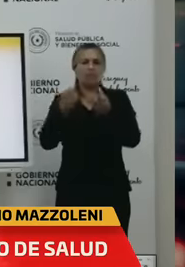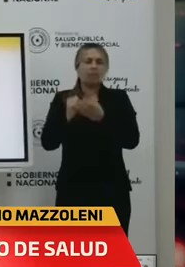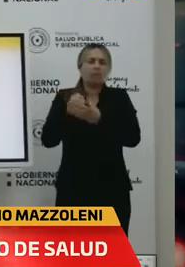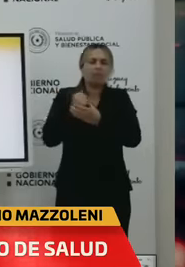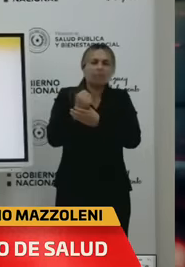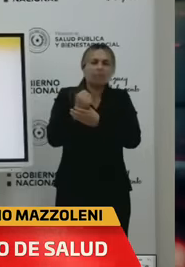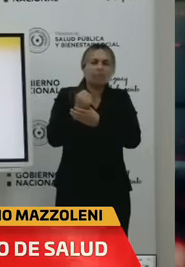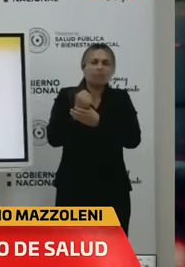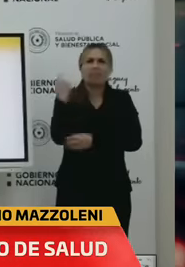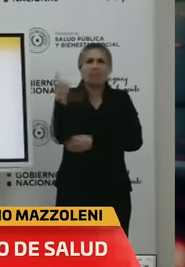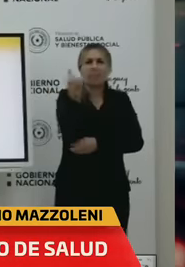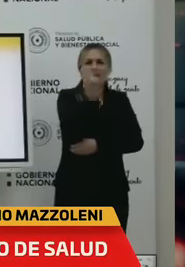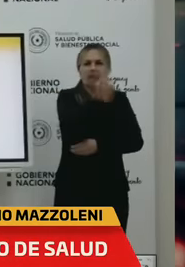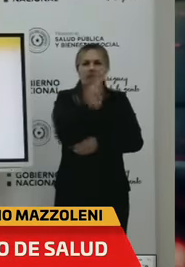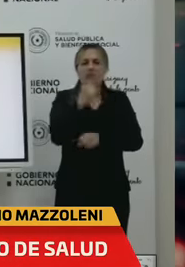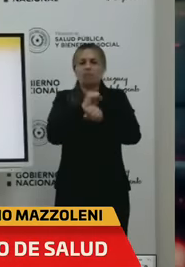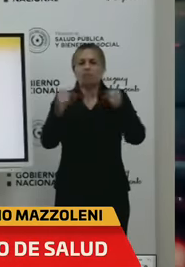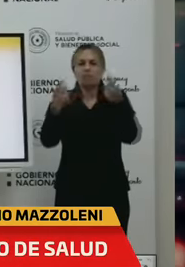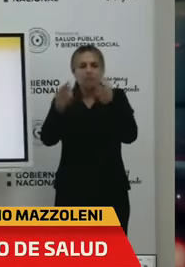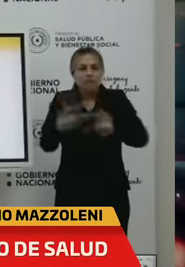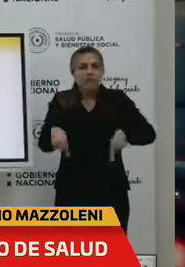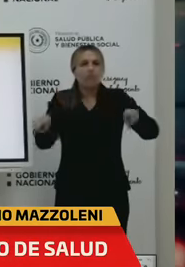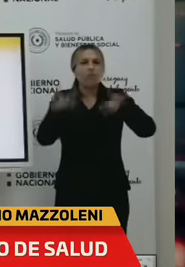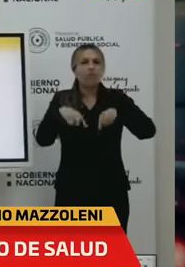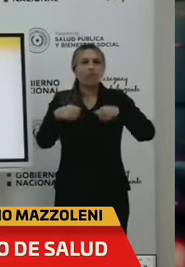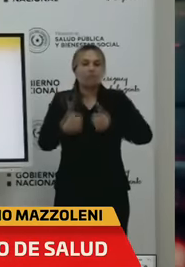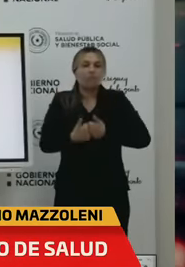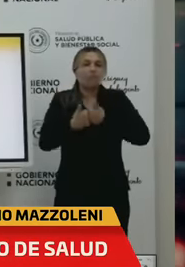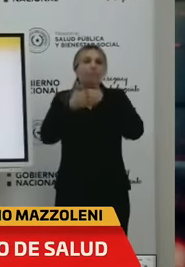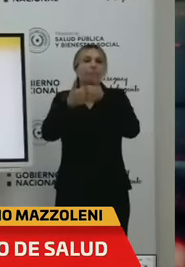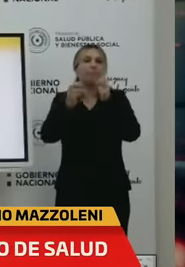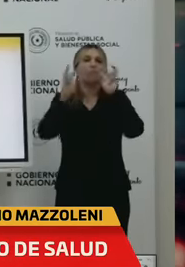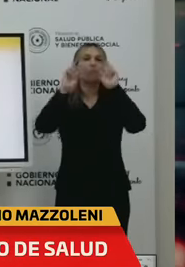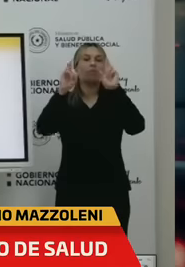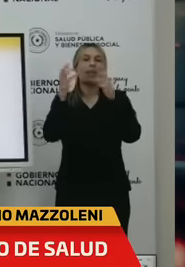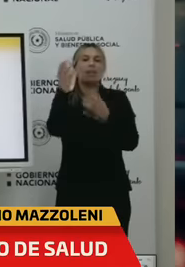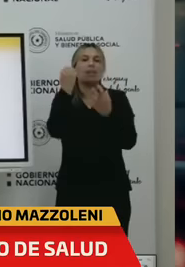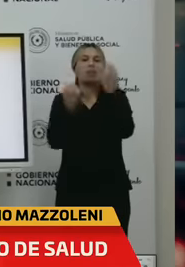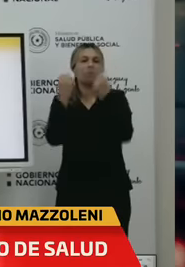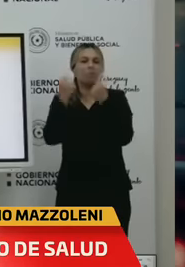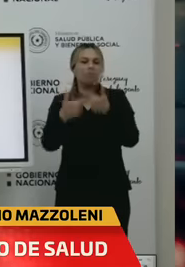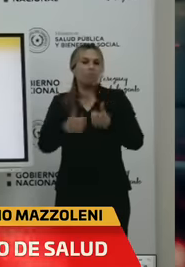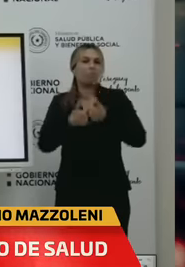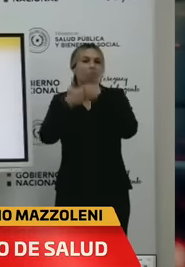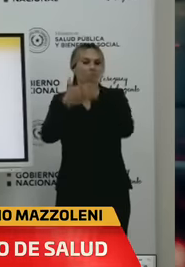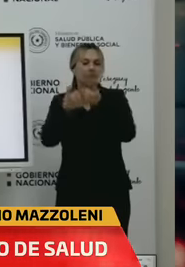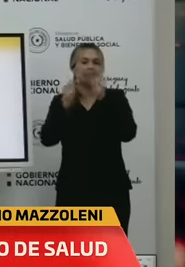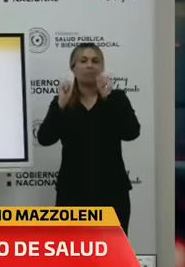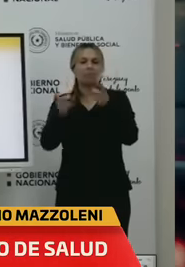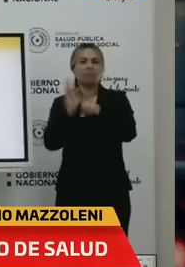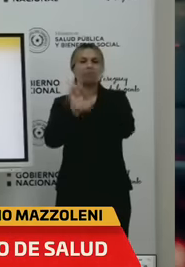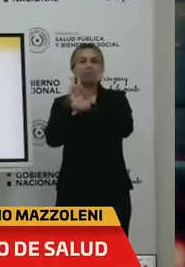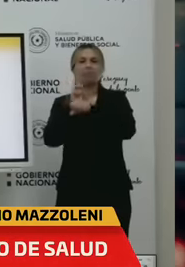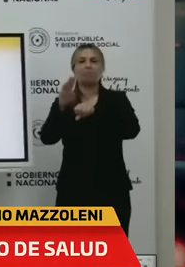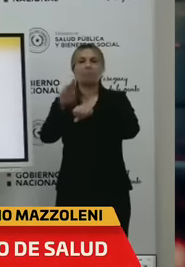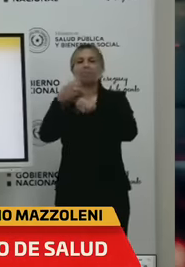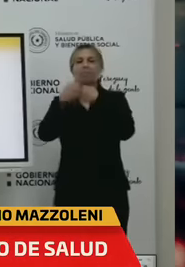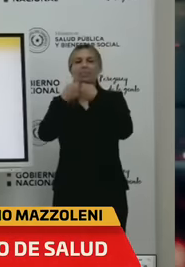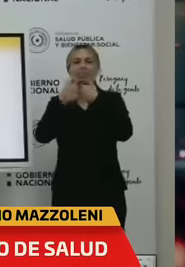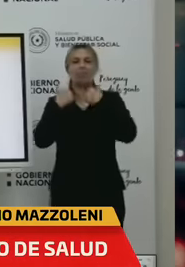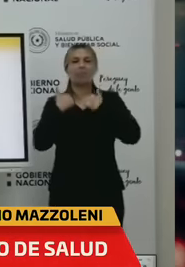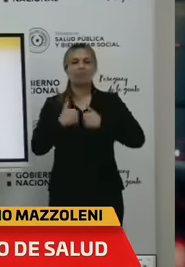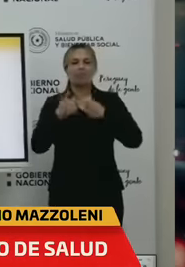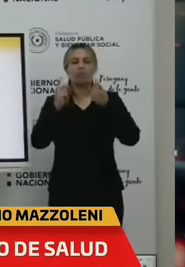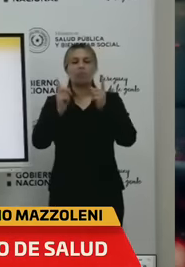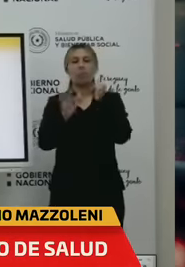puede permitirnos resurgir más rápidamente económicamente y proteger nuestro sistema de salud y nuestro personal